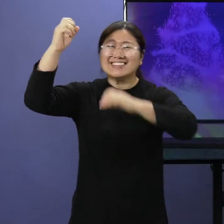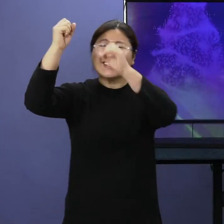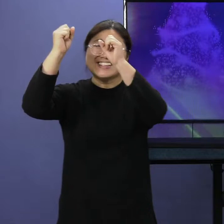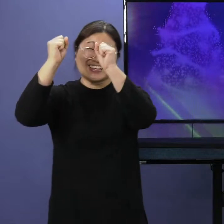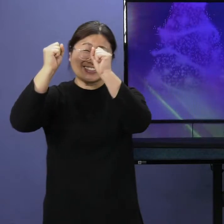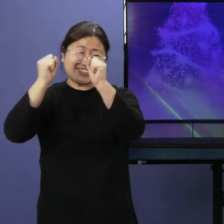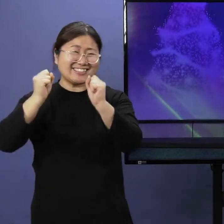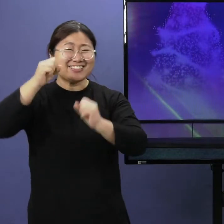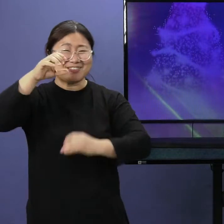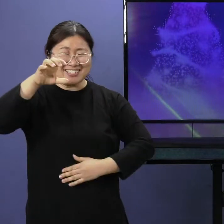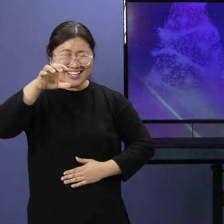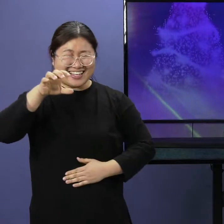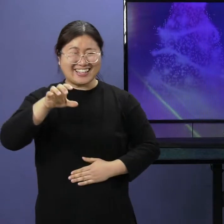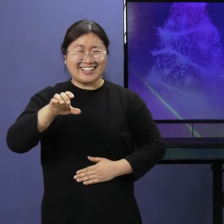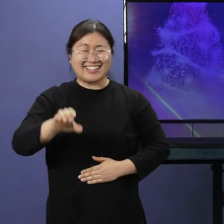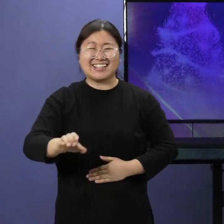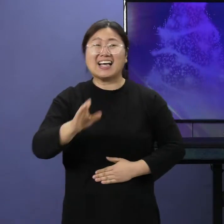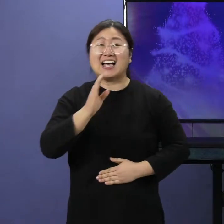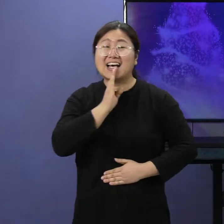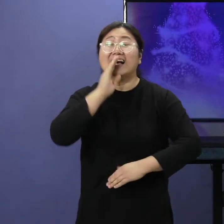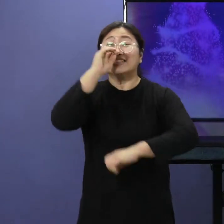영이 계신 곳에